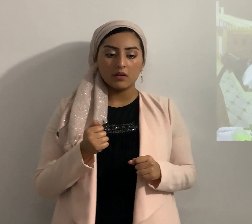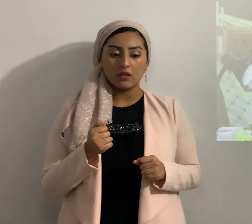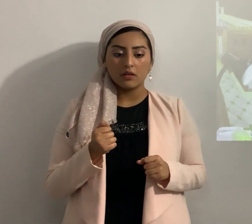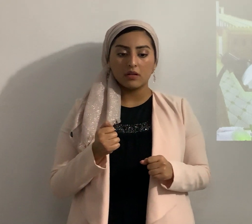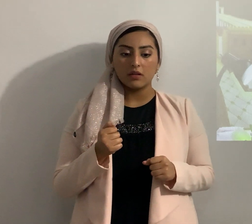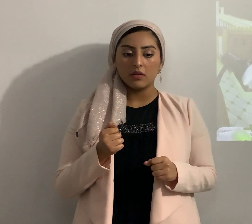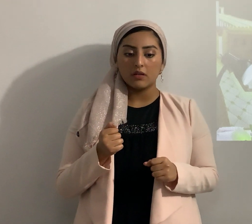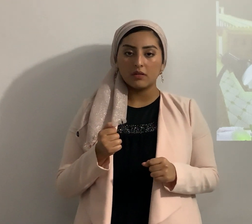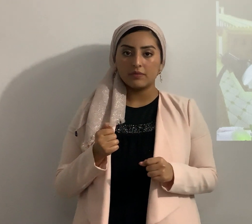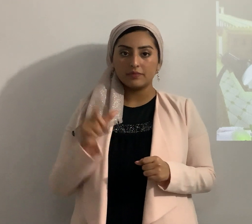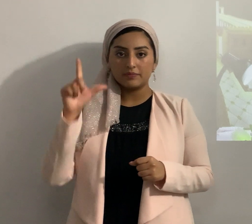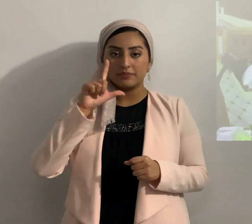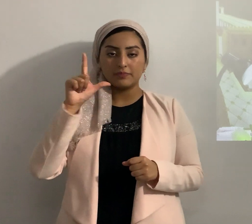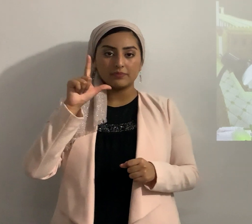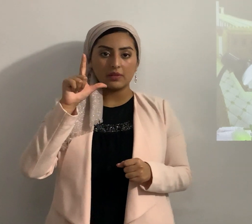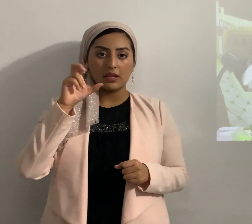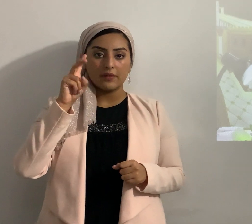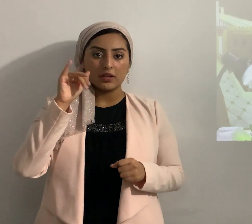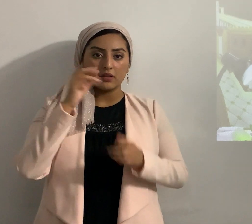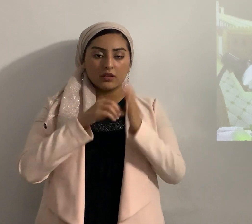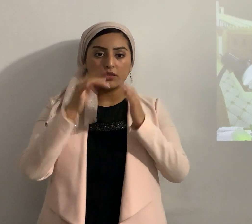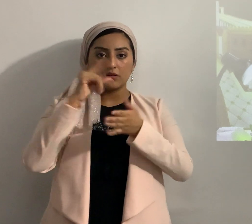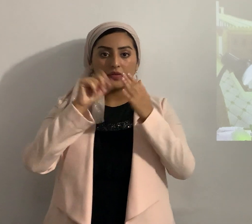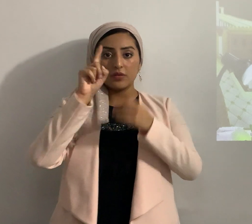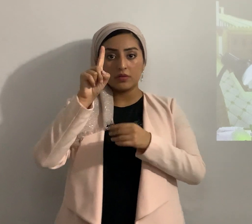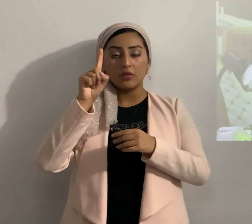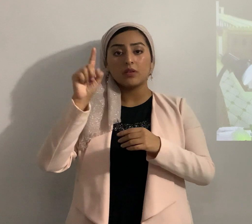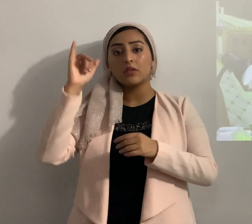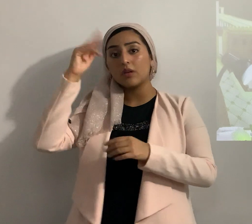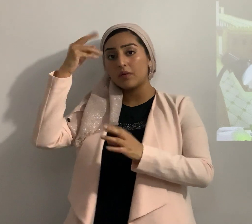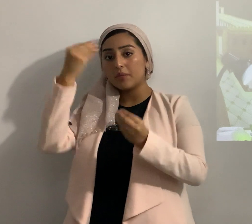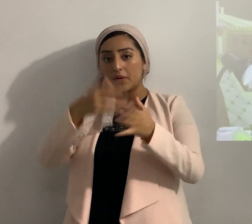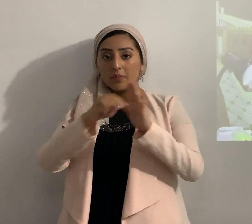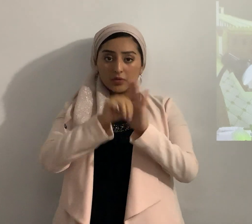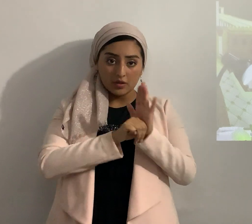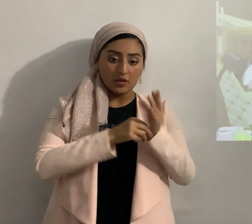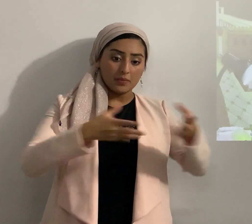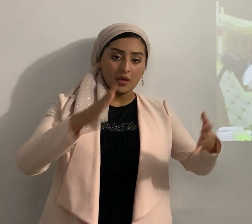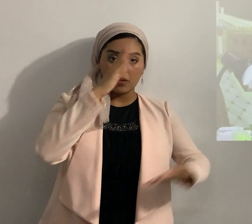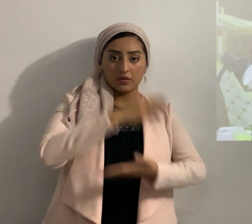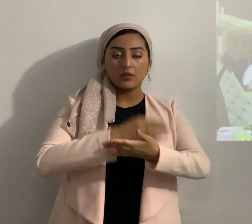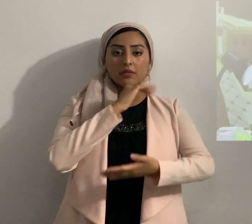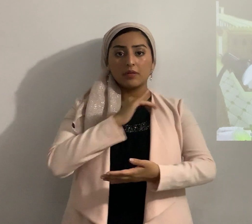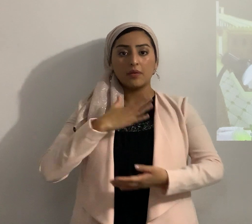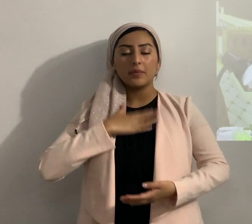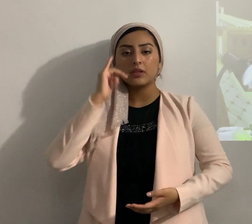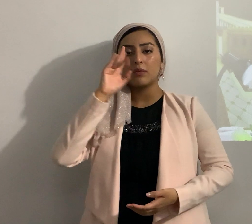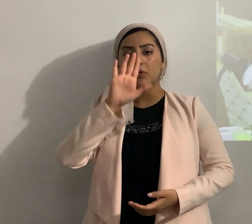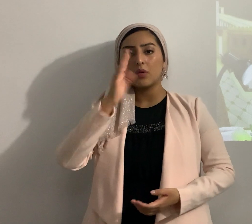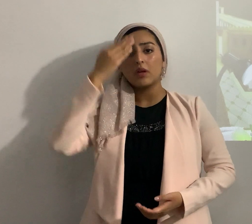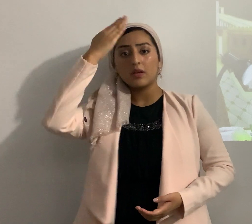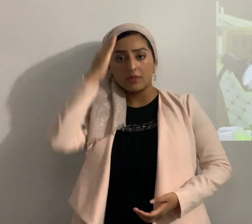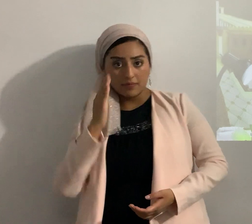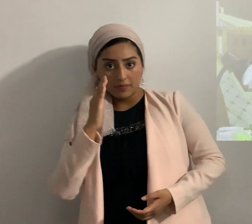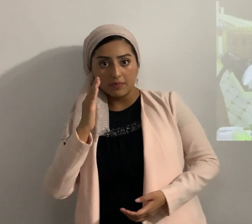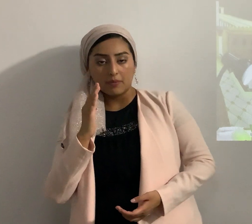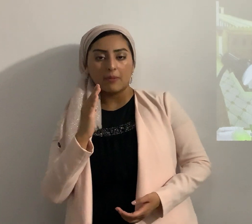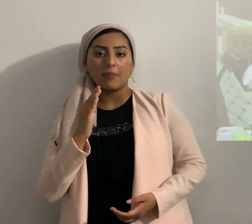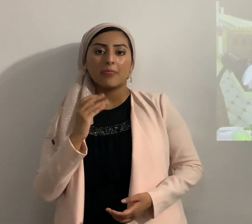en Levítico 18 verso 1 dice habló Yahweh a Mosé diciendo hablan los hijos de Israel y diles yo soy Yahweh vuestro Elohim verso 3 no haréis